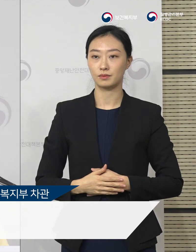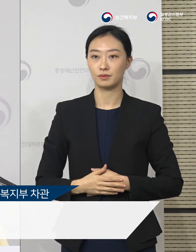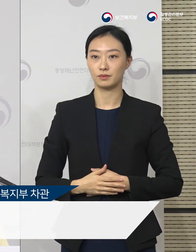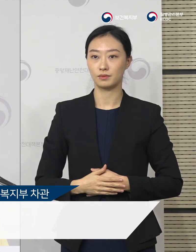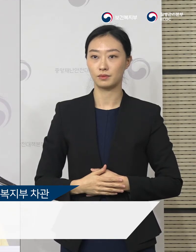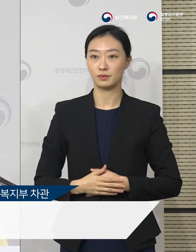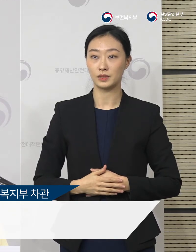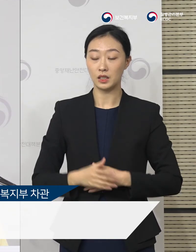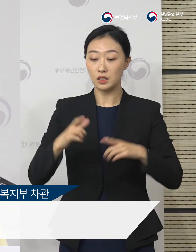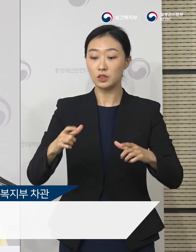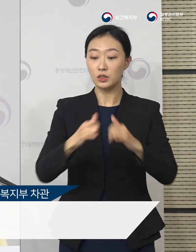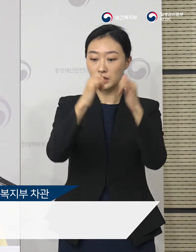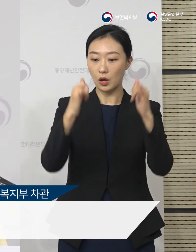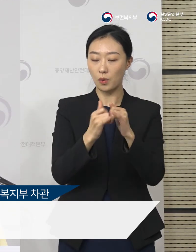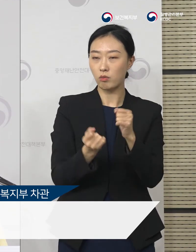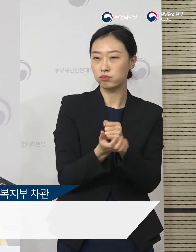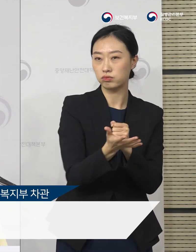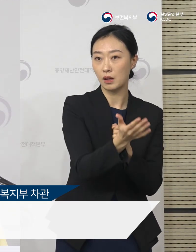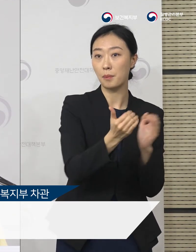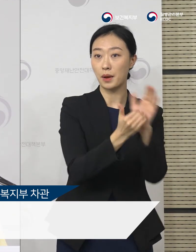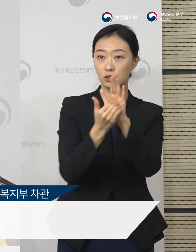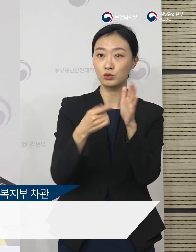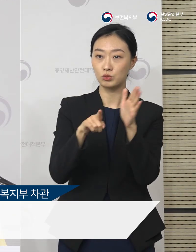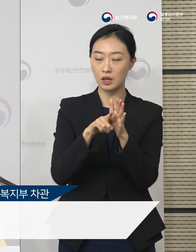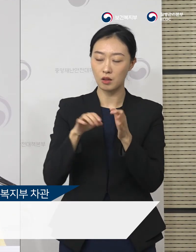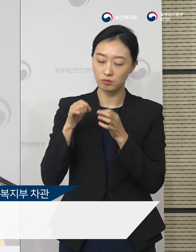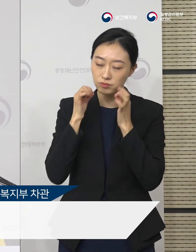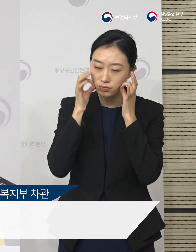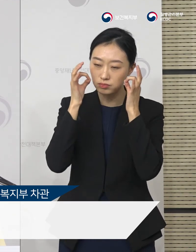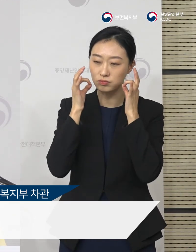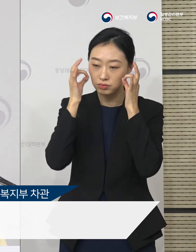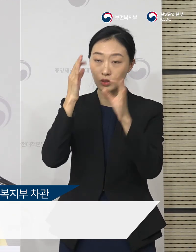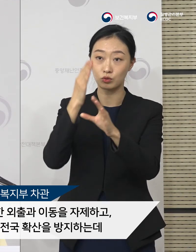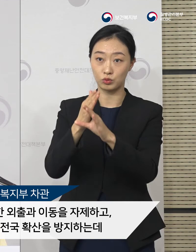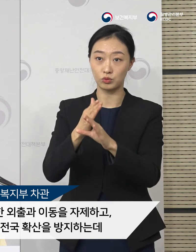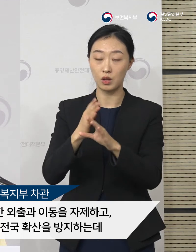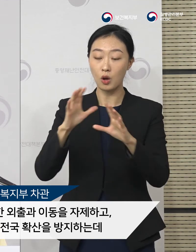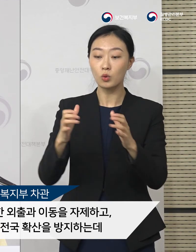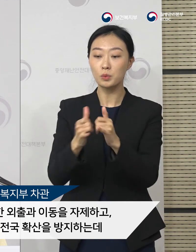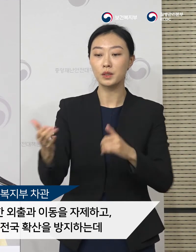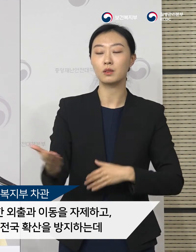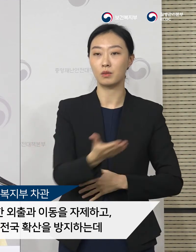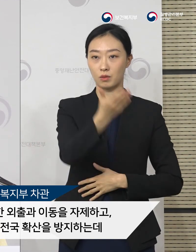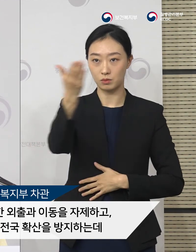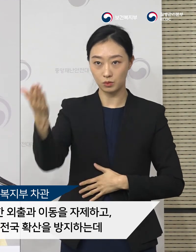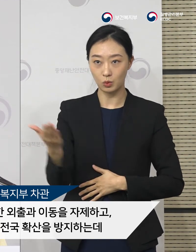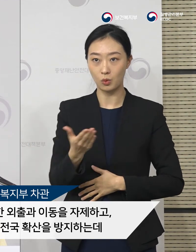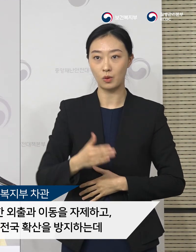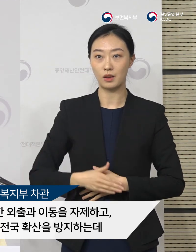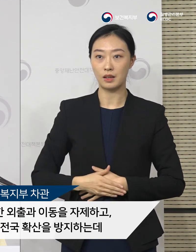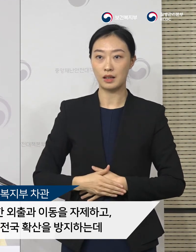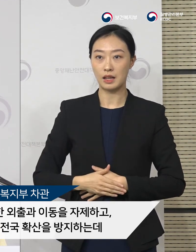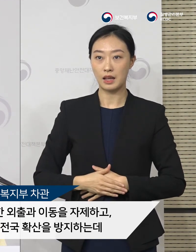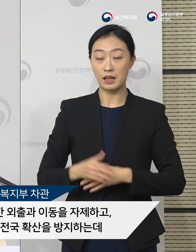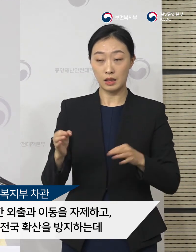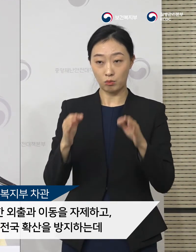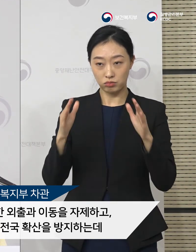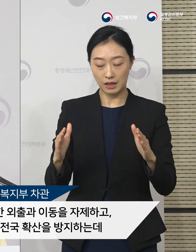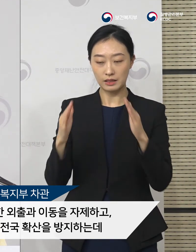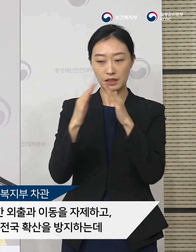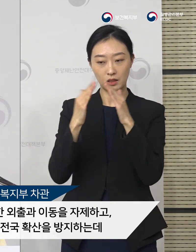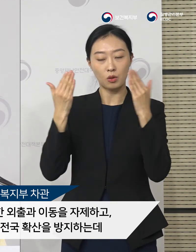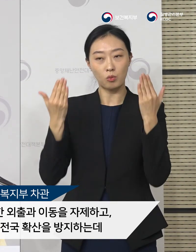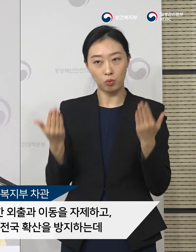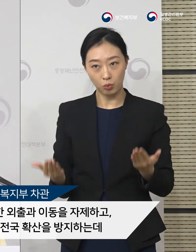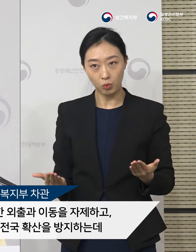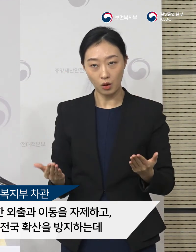정부는 코로나19의 지역사회 확산 방지를 위하여 최선을 다해 노력하고 있습니다. 국민 여러분들께서도 당분간 자택에 머물며